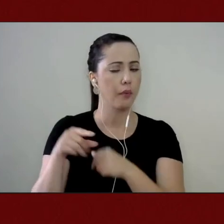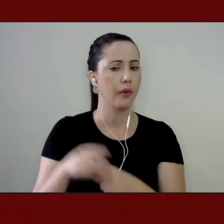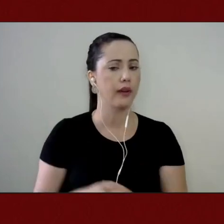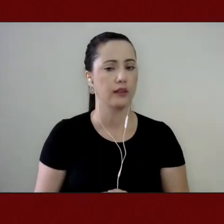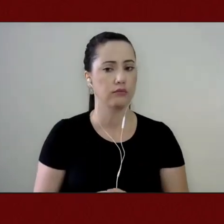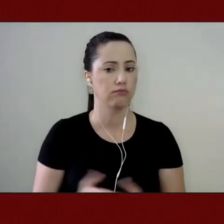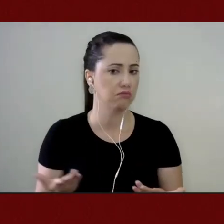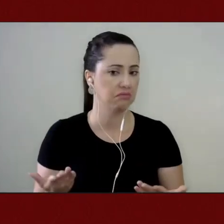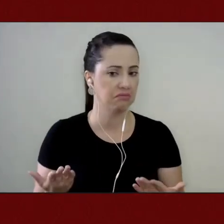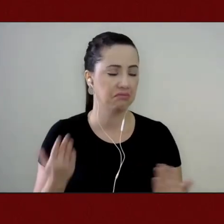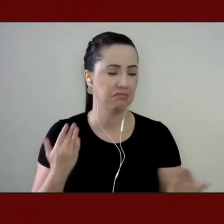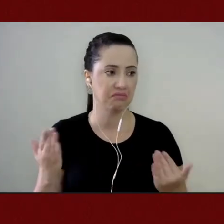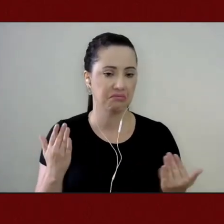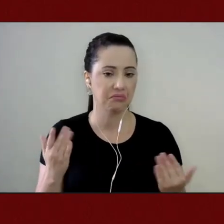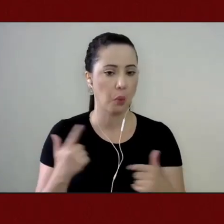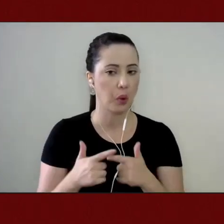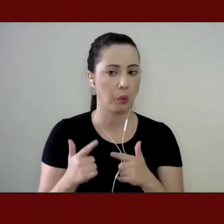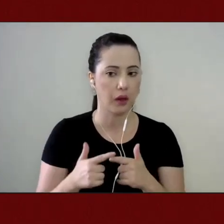Um tema que eu, particularmente,